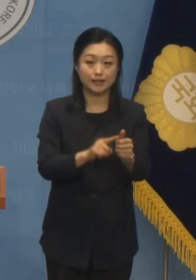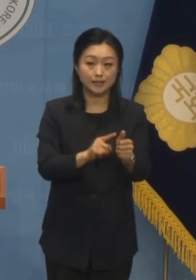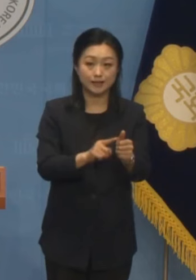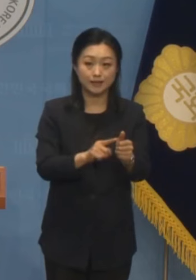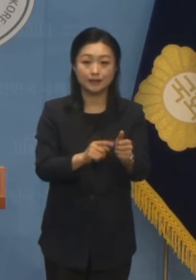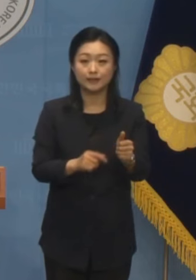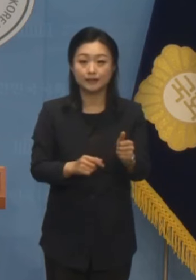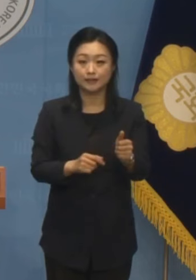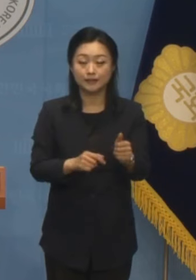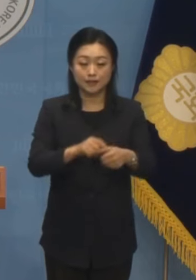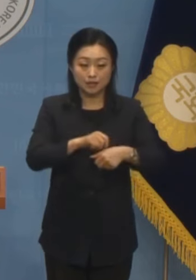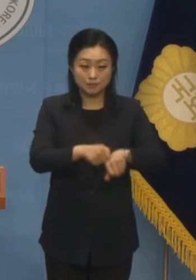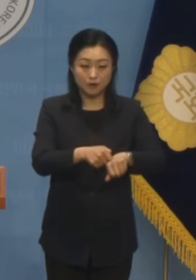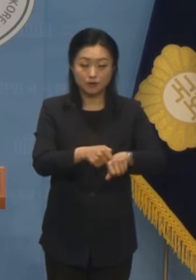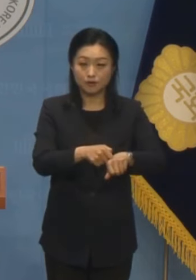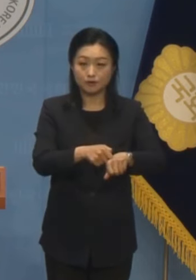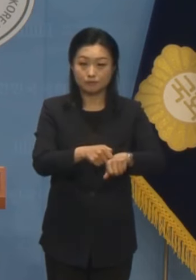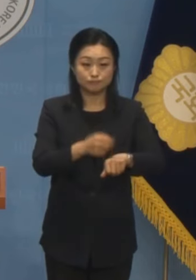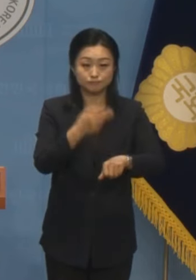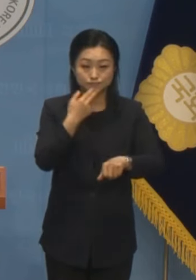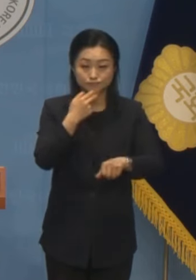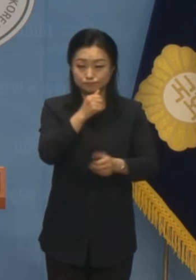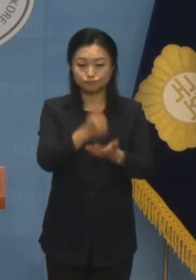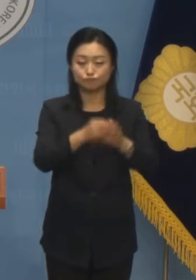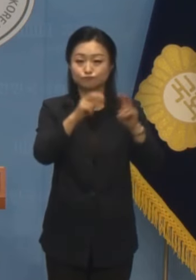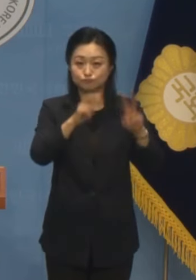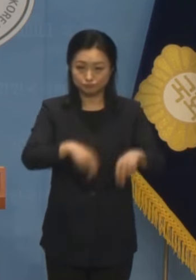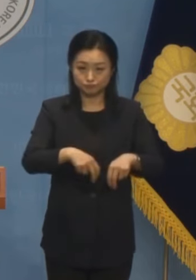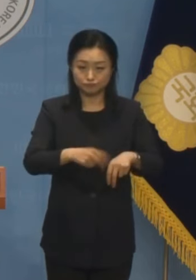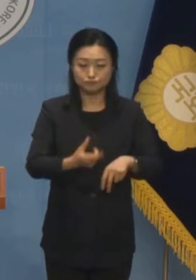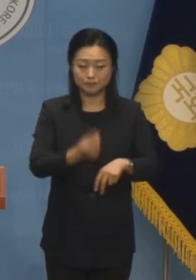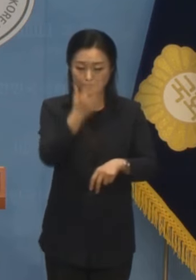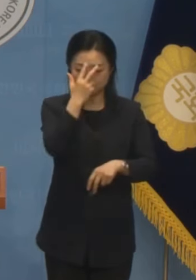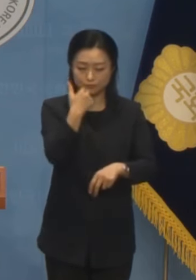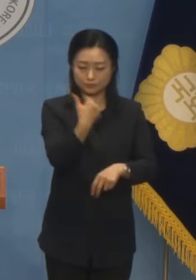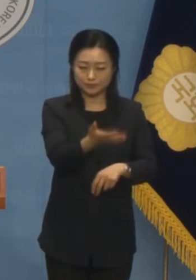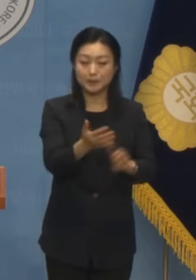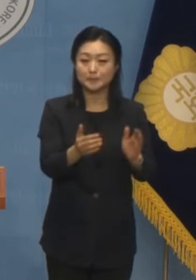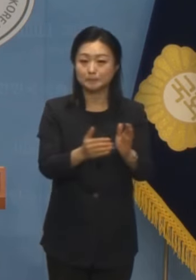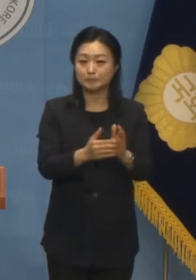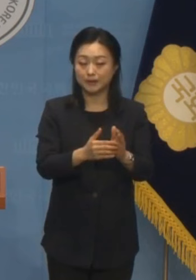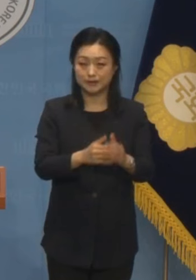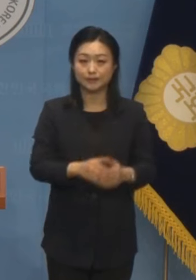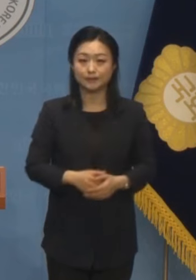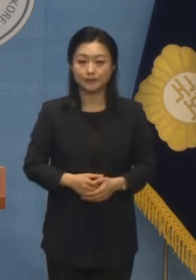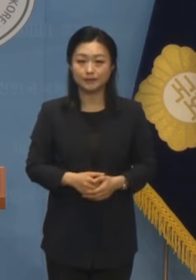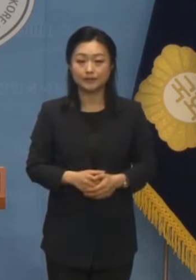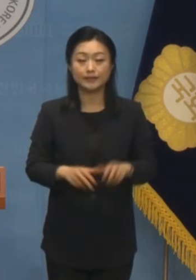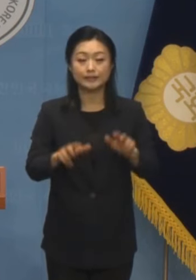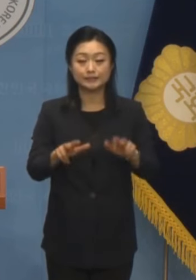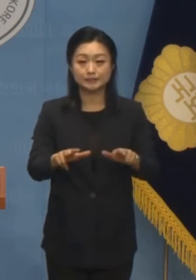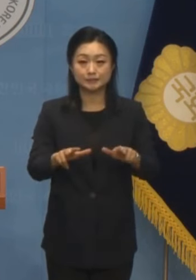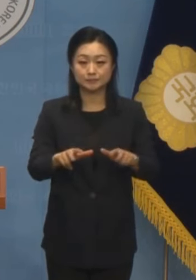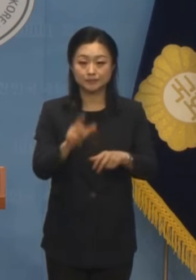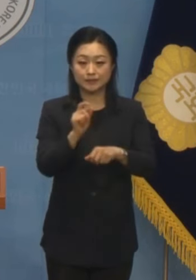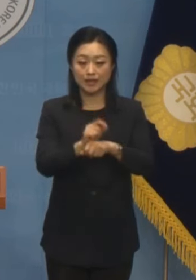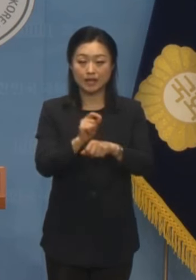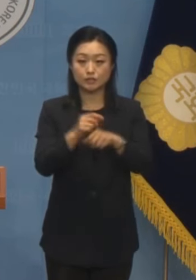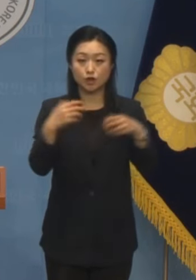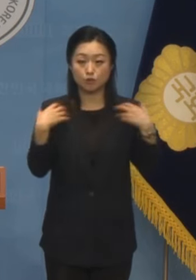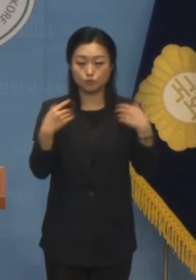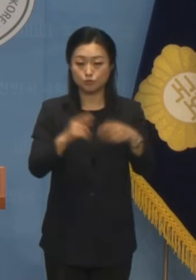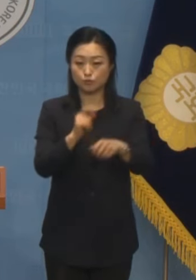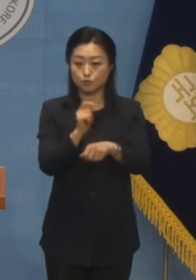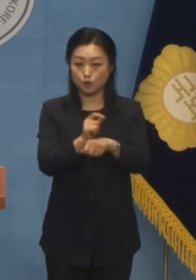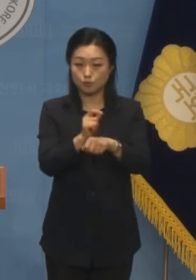대해서도 징계 무혐의 처분으로 신속하게 봐주기를 해왔습니다. 현행 행정부 소속